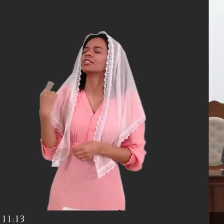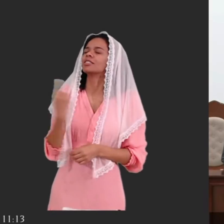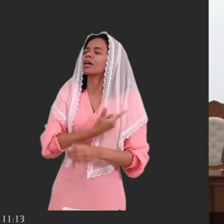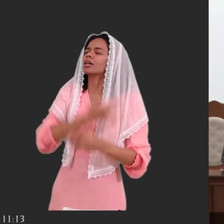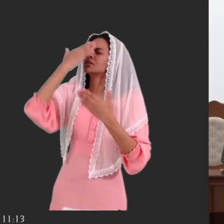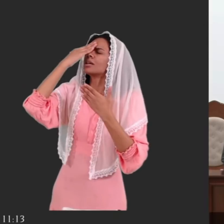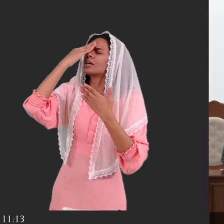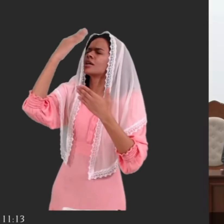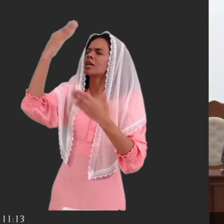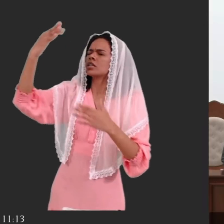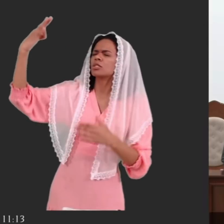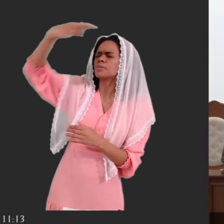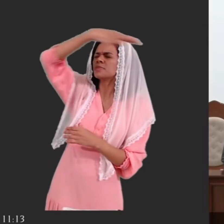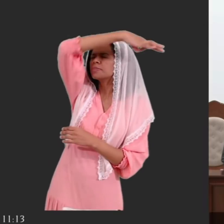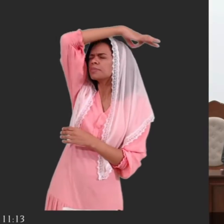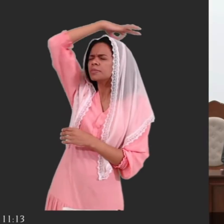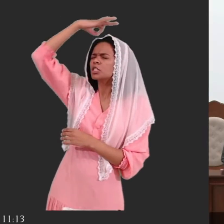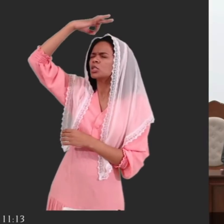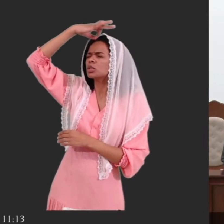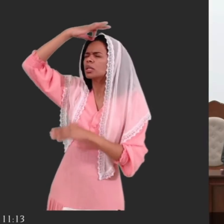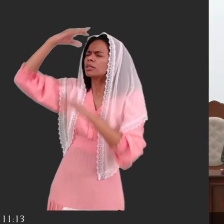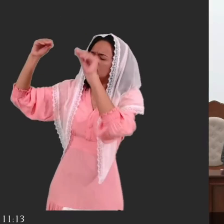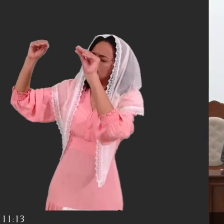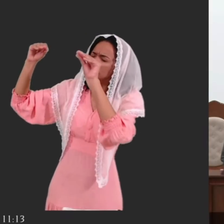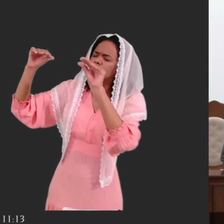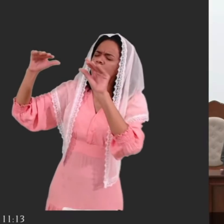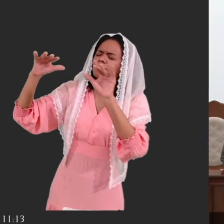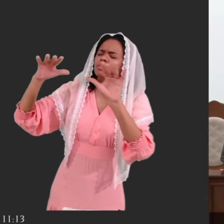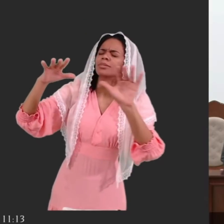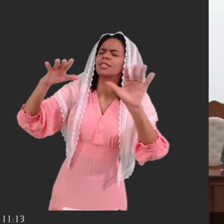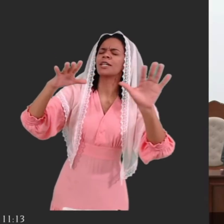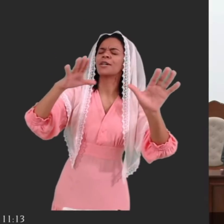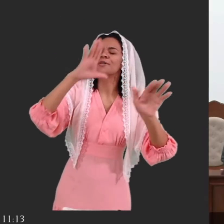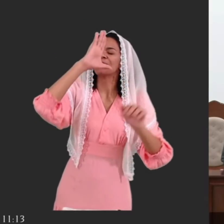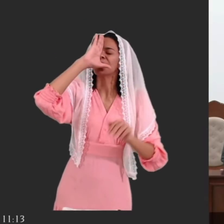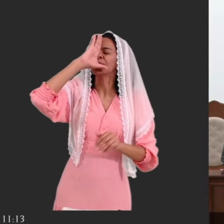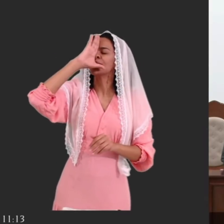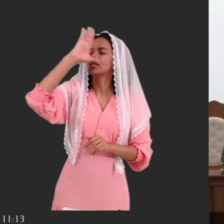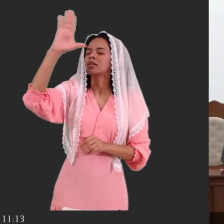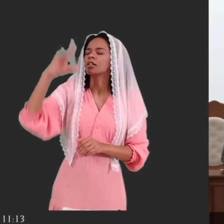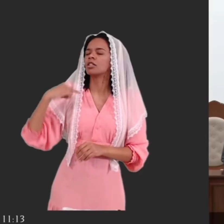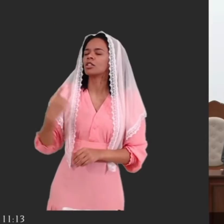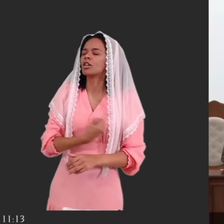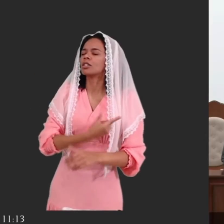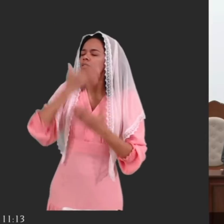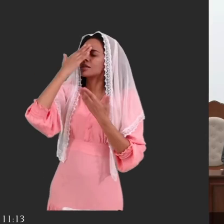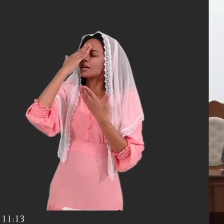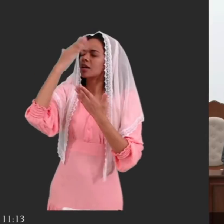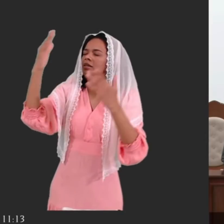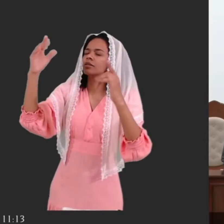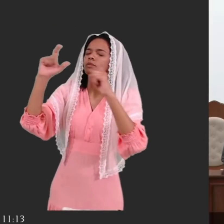Espírito Santo que passeou novamente no nosso meio, e acima de tudo, te rendemos graça pela